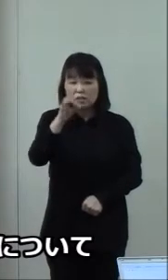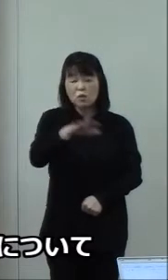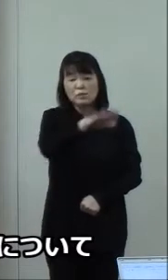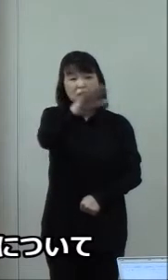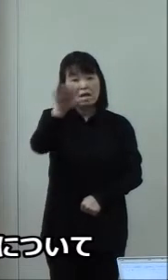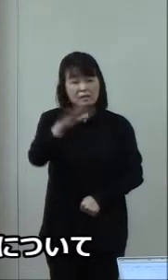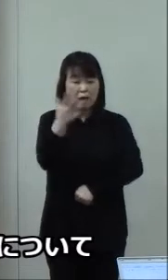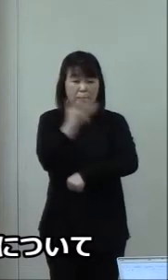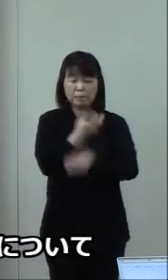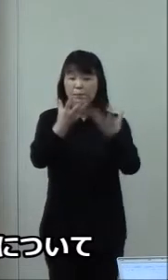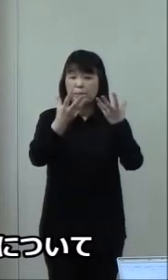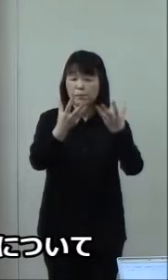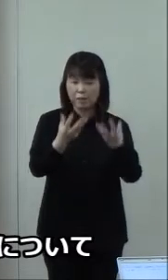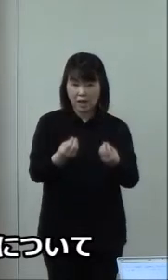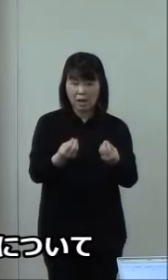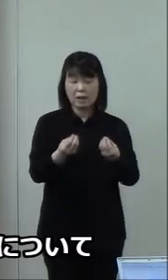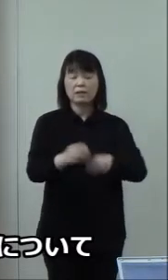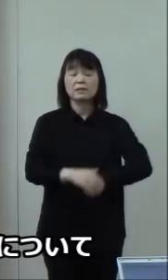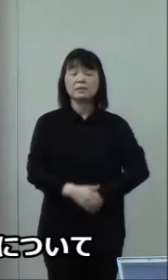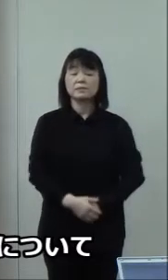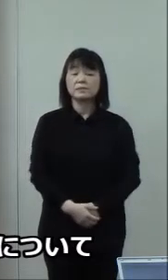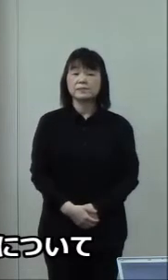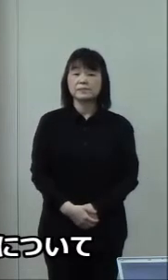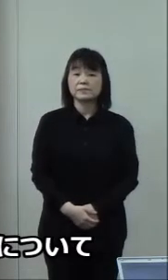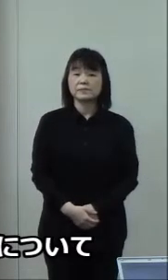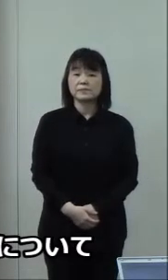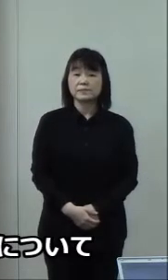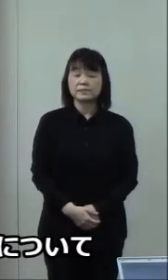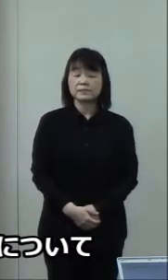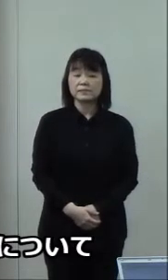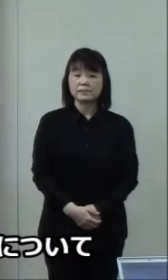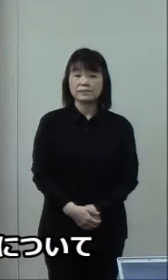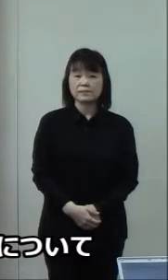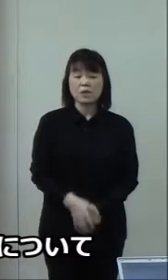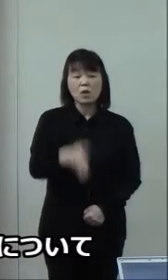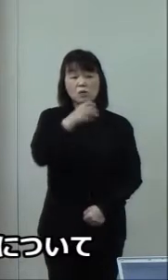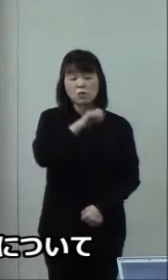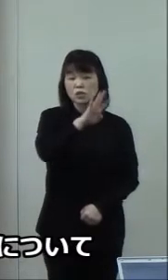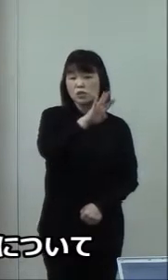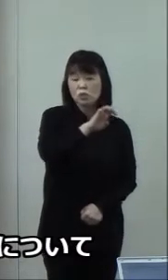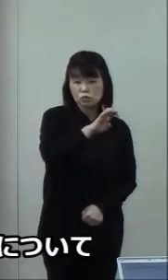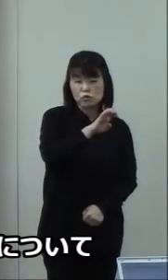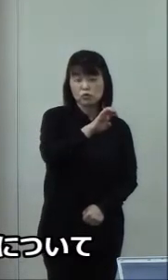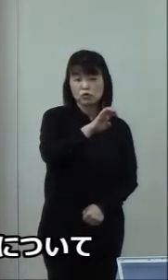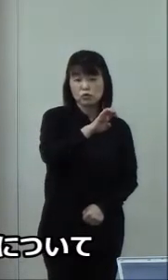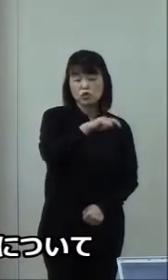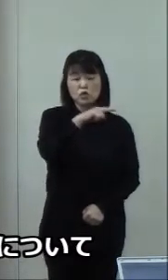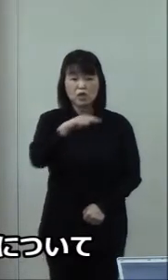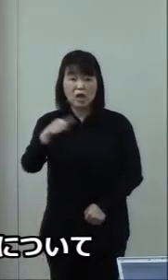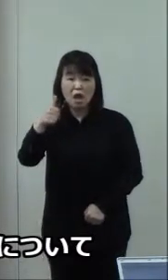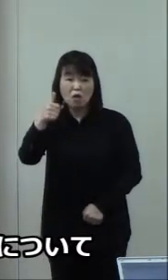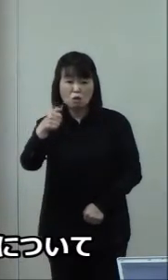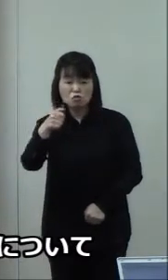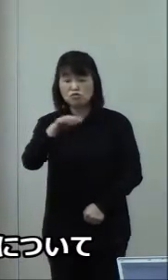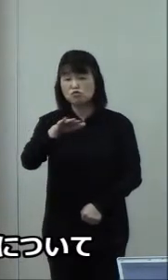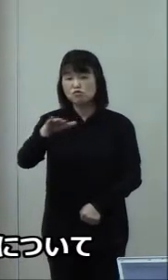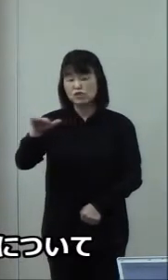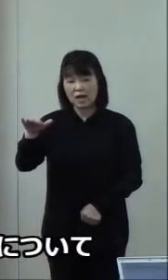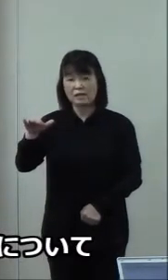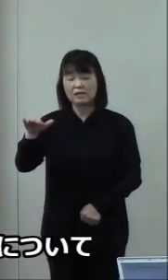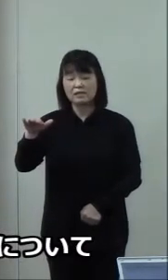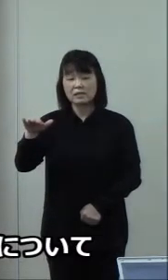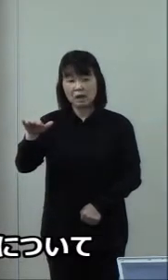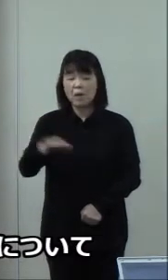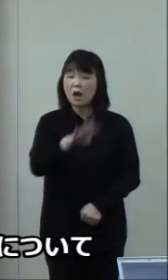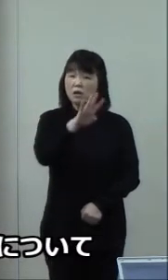を超えておる、になっているということであります。そして40代、50代の接種率、40